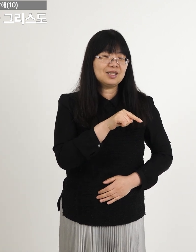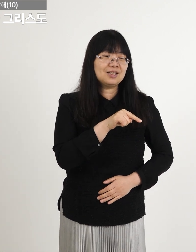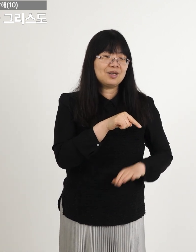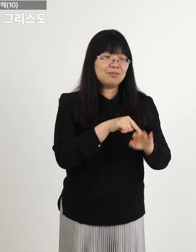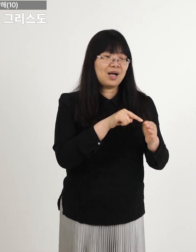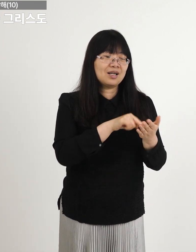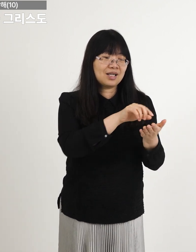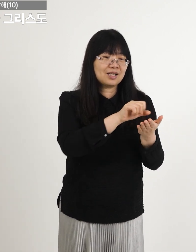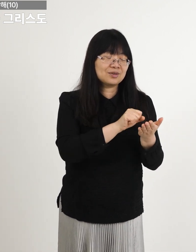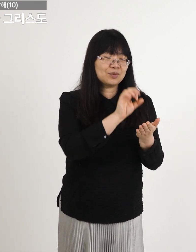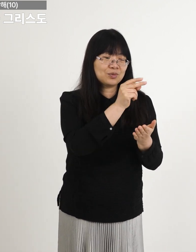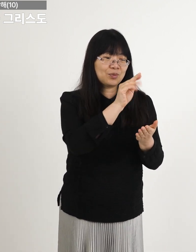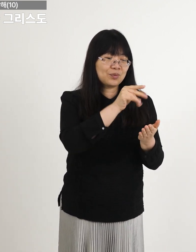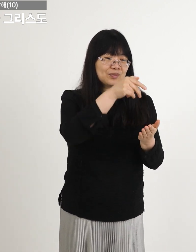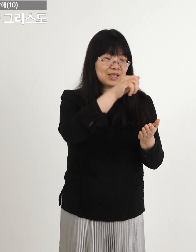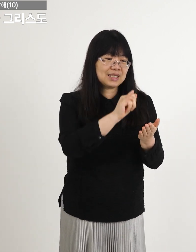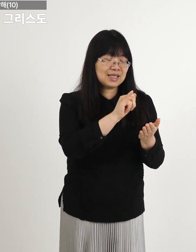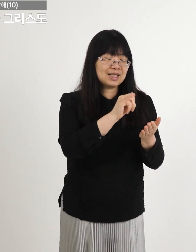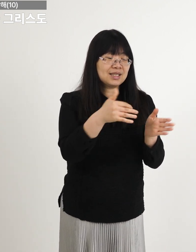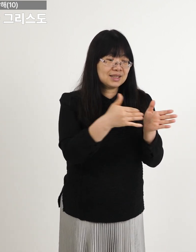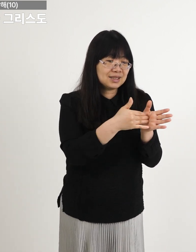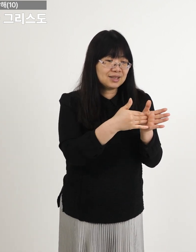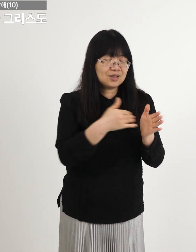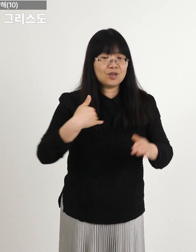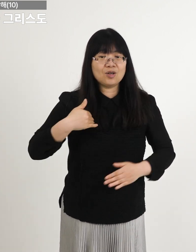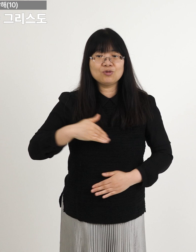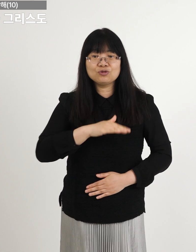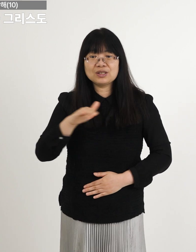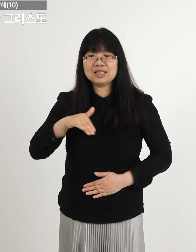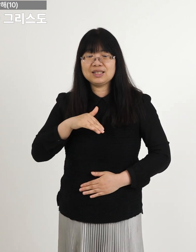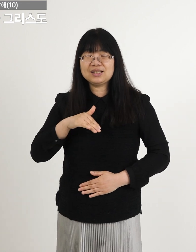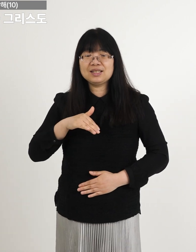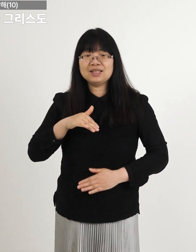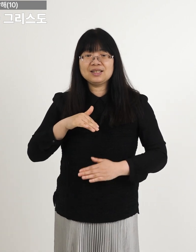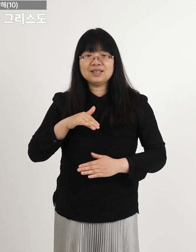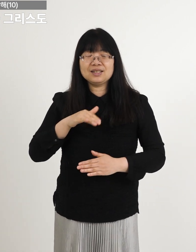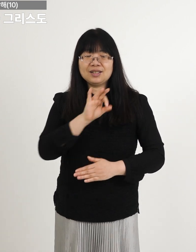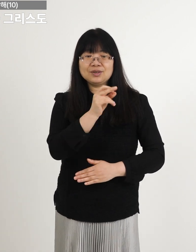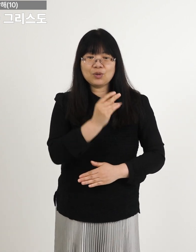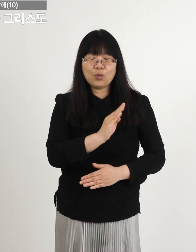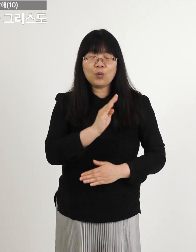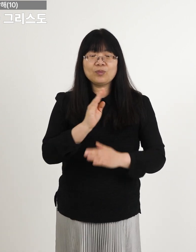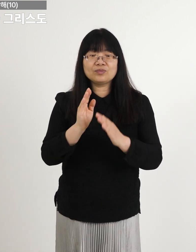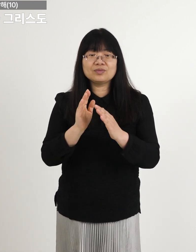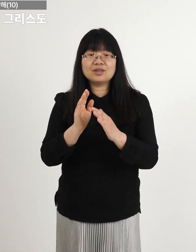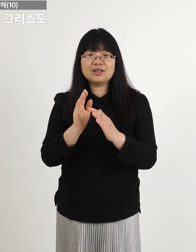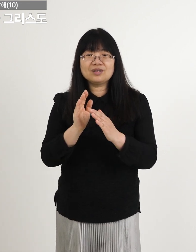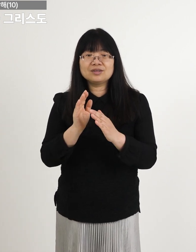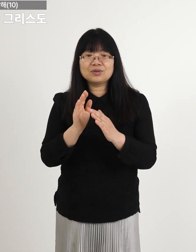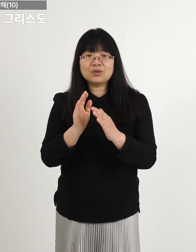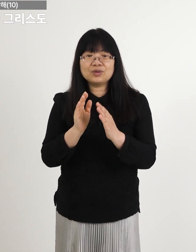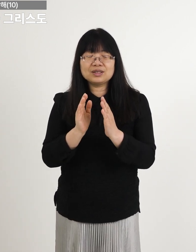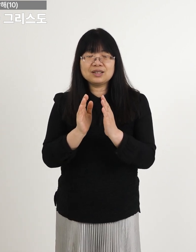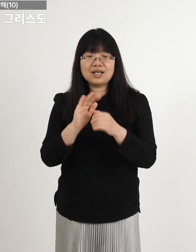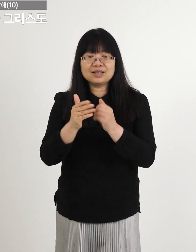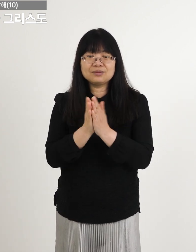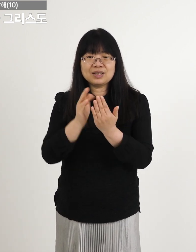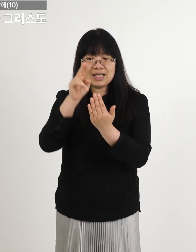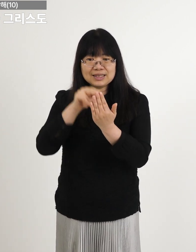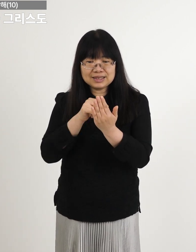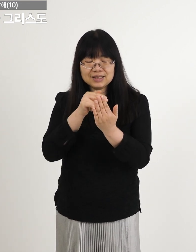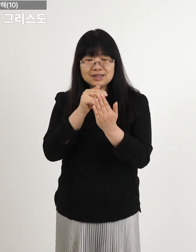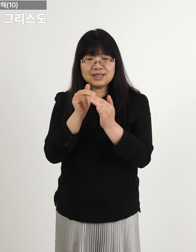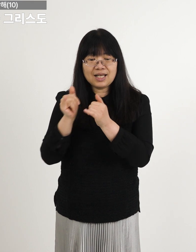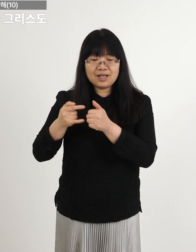마감케 함으로써 우리로 하여금, 욥으로 하여금 그리스도의 예표적 성격과